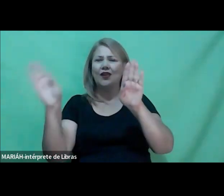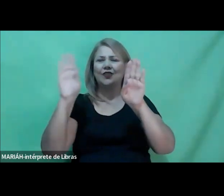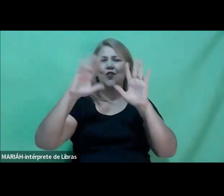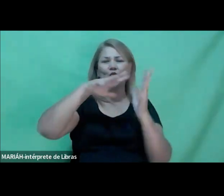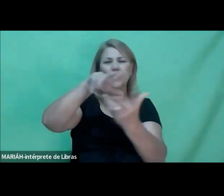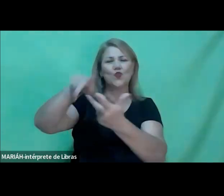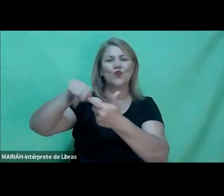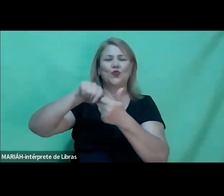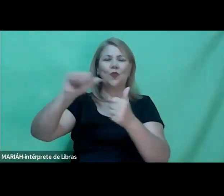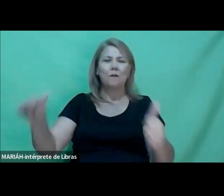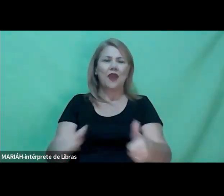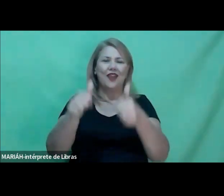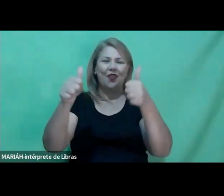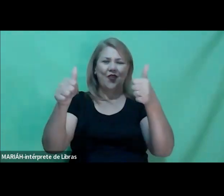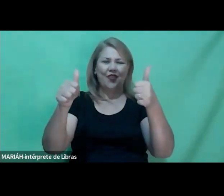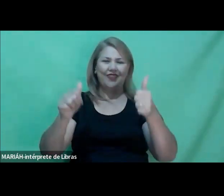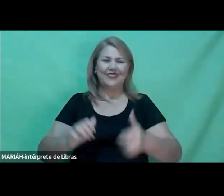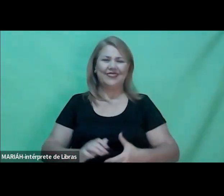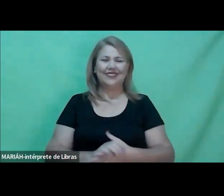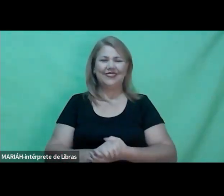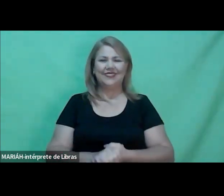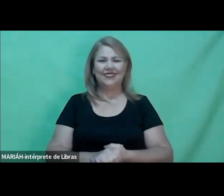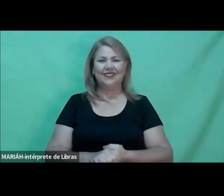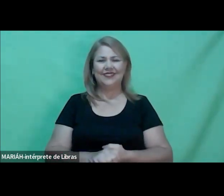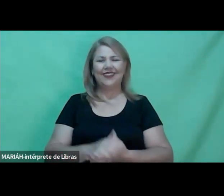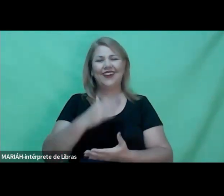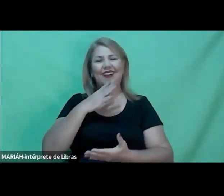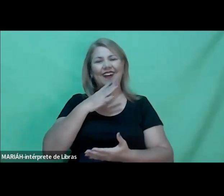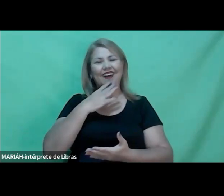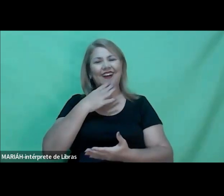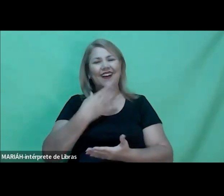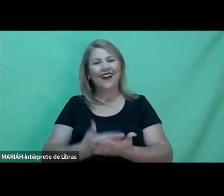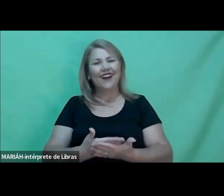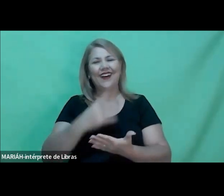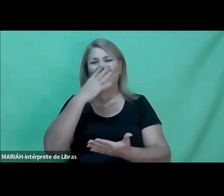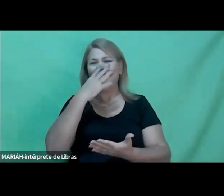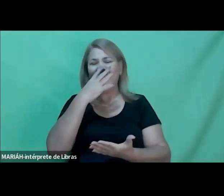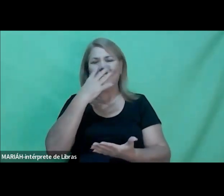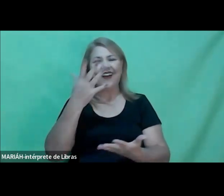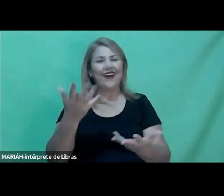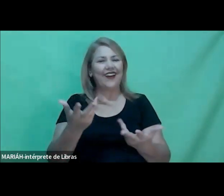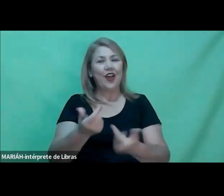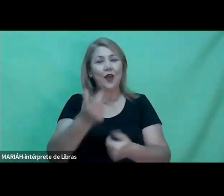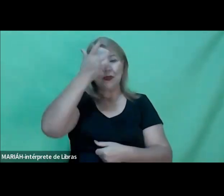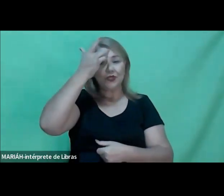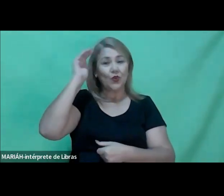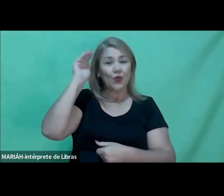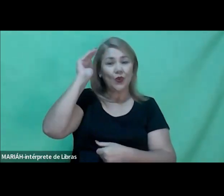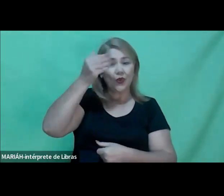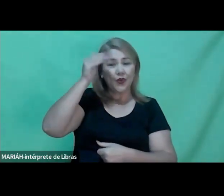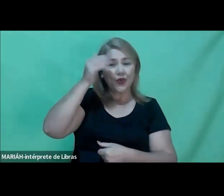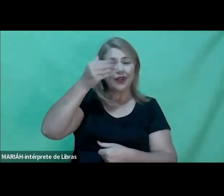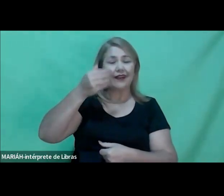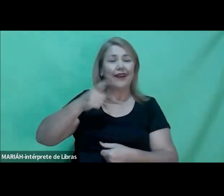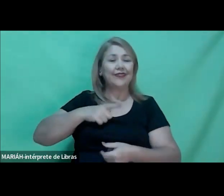es increíble como esta persona ha sido capaz de destruir sí por detrás de las montañas amanece un